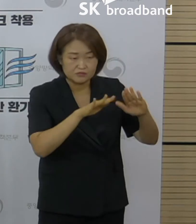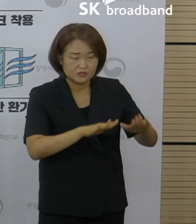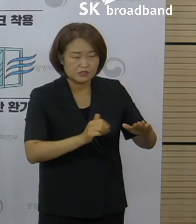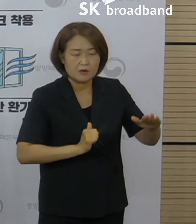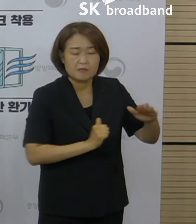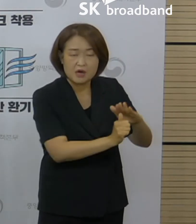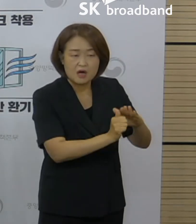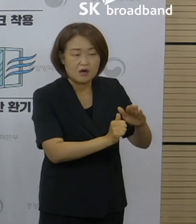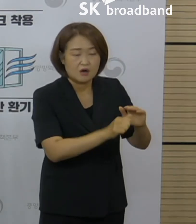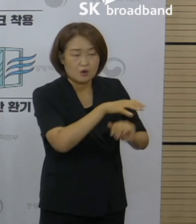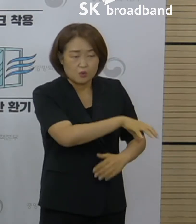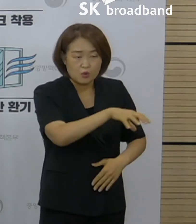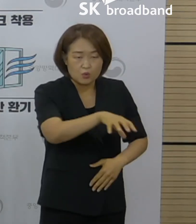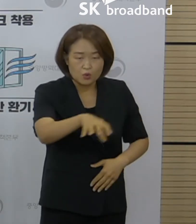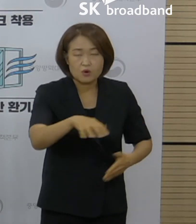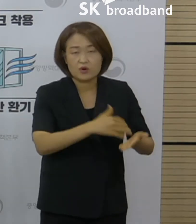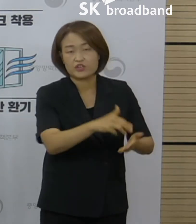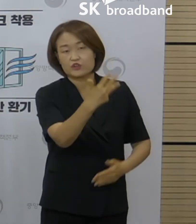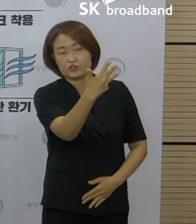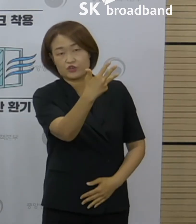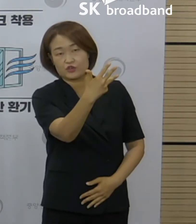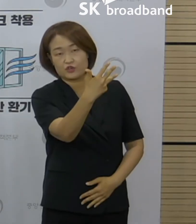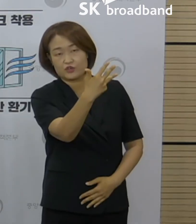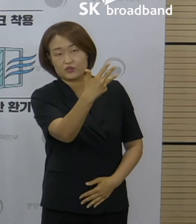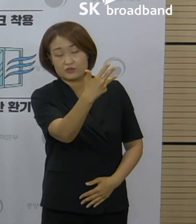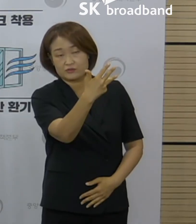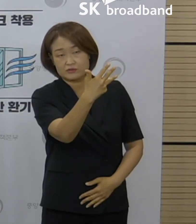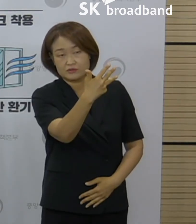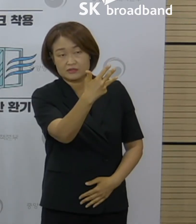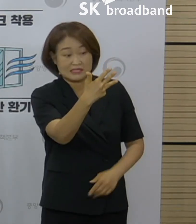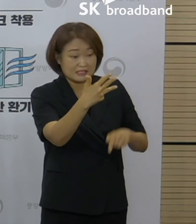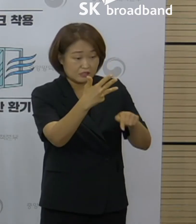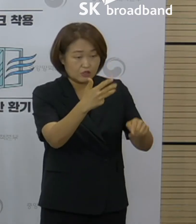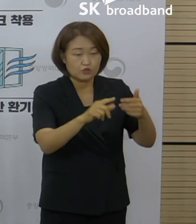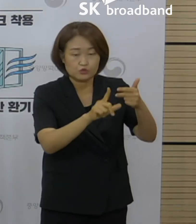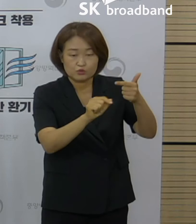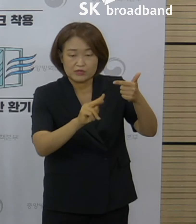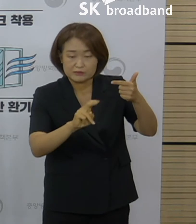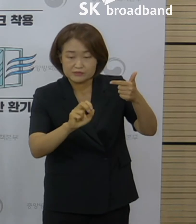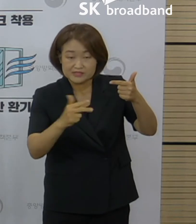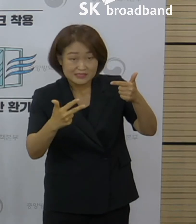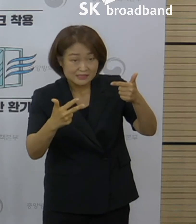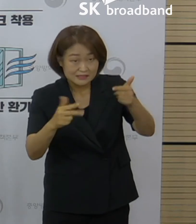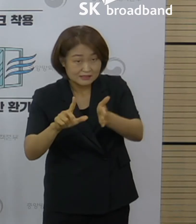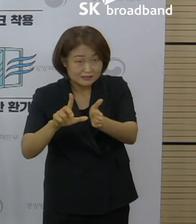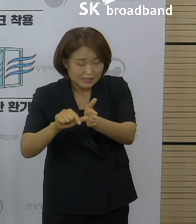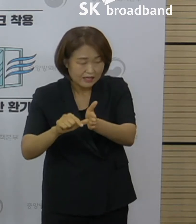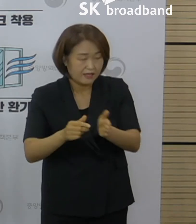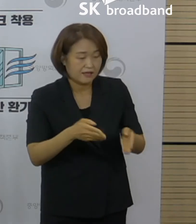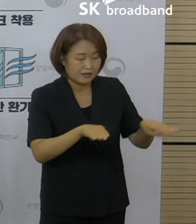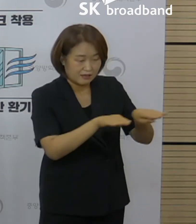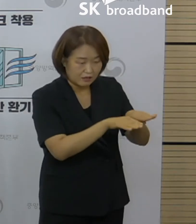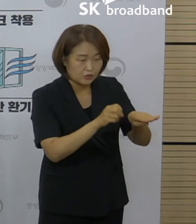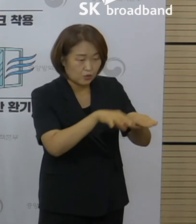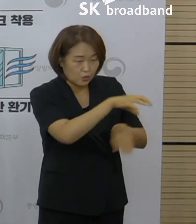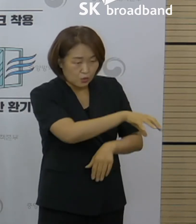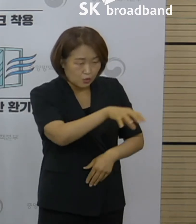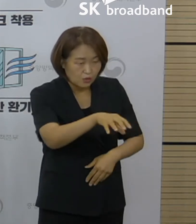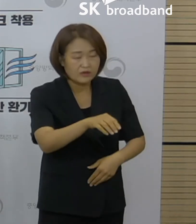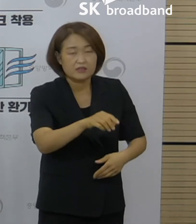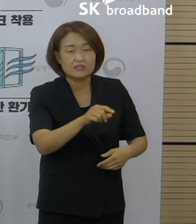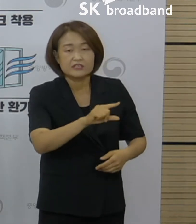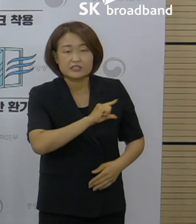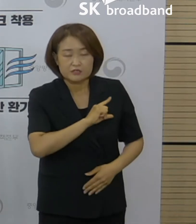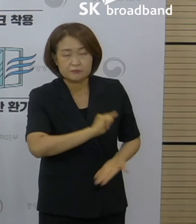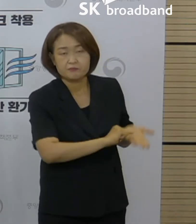방문한 시설은 8개가 확인이 됐습니다. 이와 관련해서 6월 27일 날 저희들이 이제 해당 시설 상호를 공개하면서